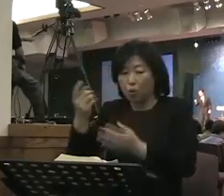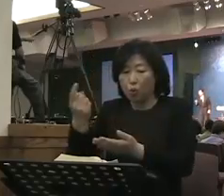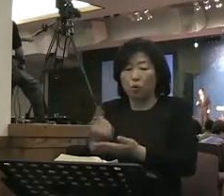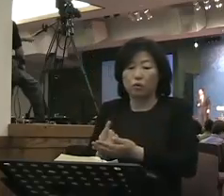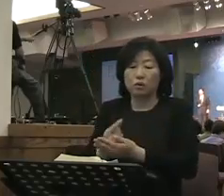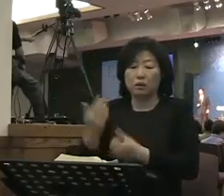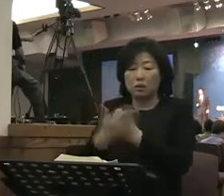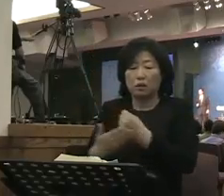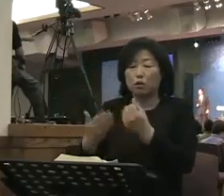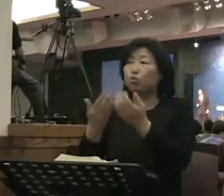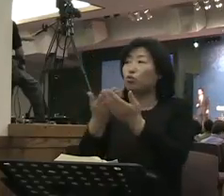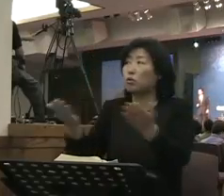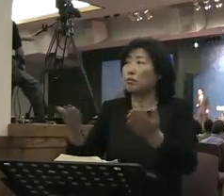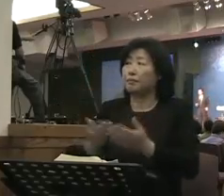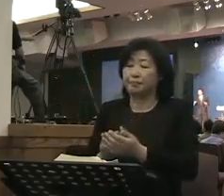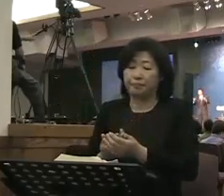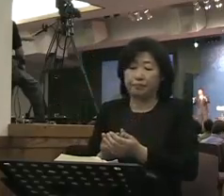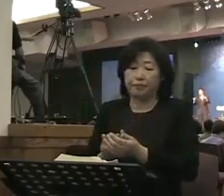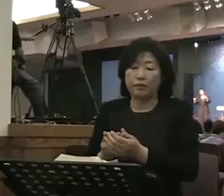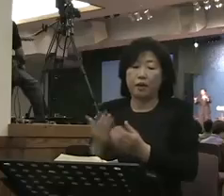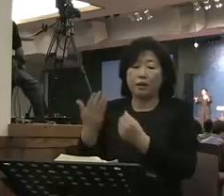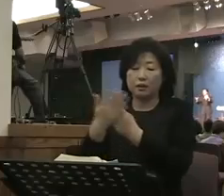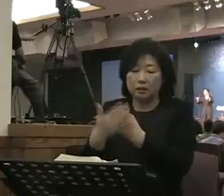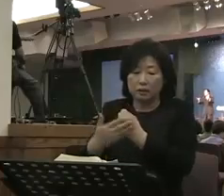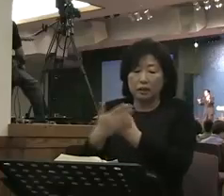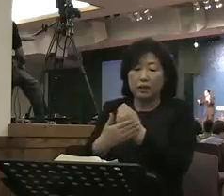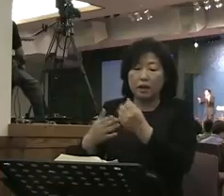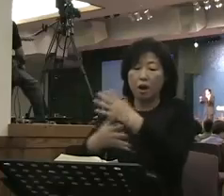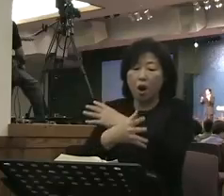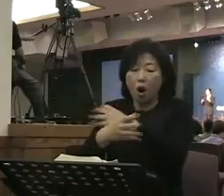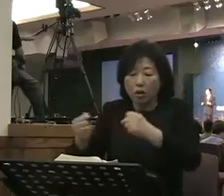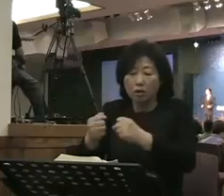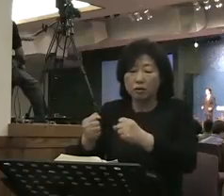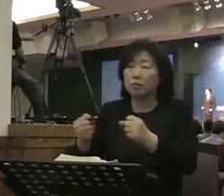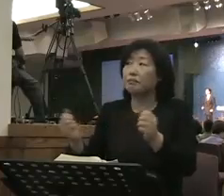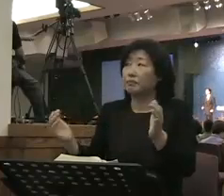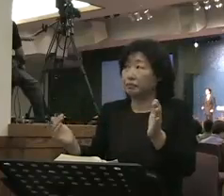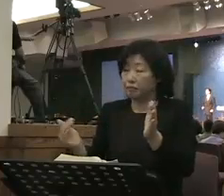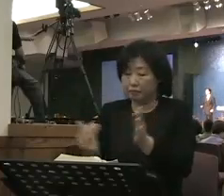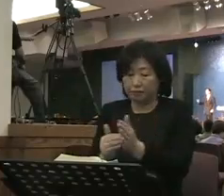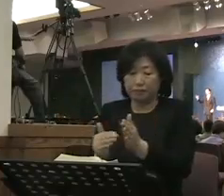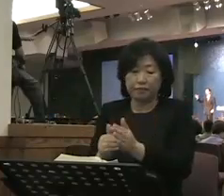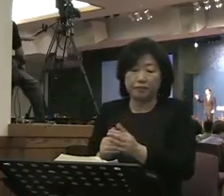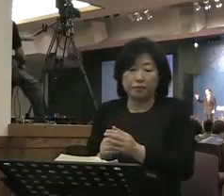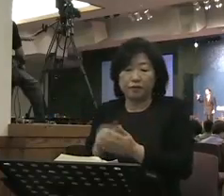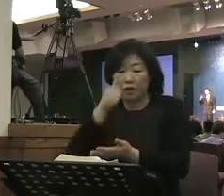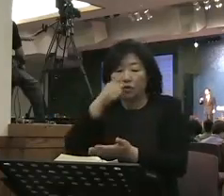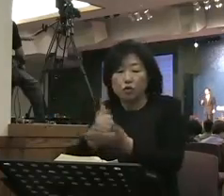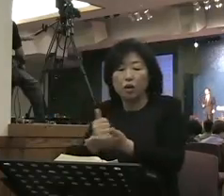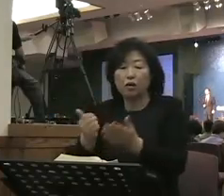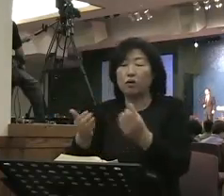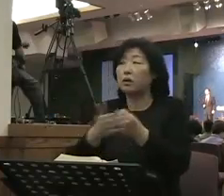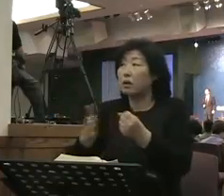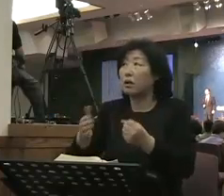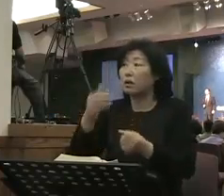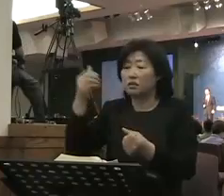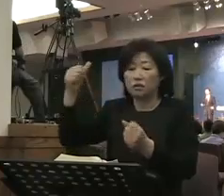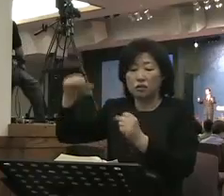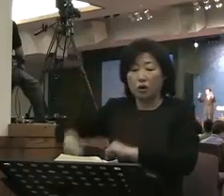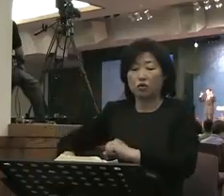찾아오시어서 은혜를 주십니다. 은혜의 언약을 맺으십니다. 죄로 인하여